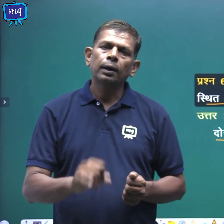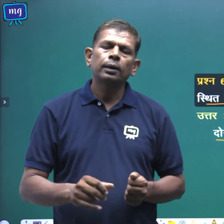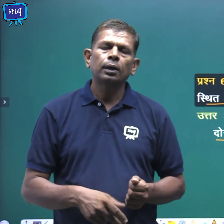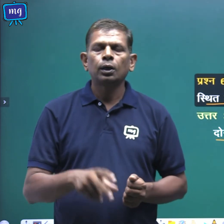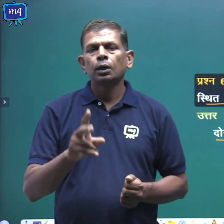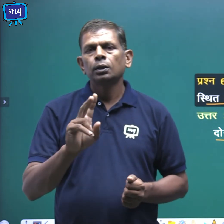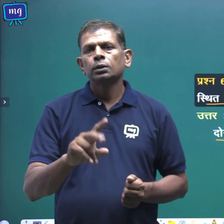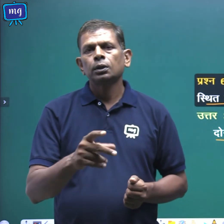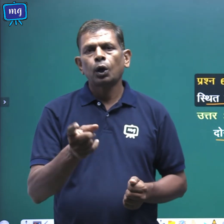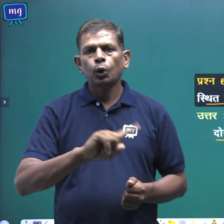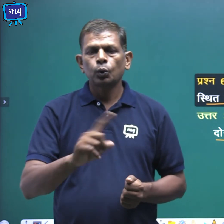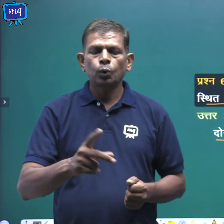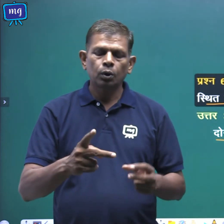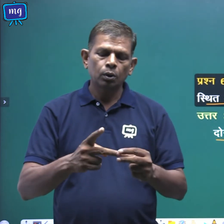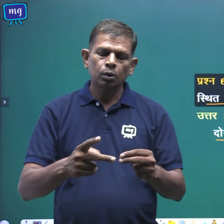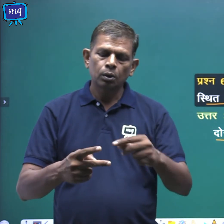इसके दोनों सिरों पर